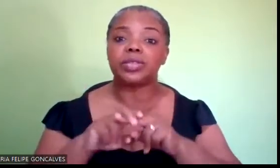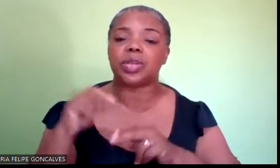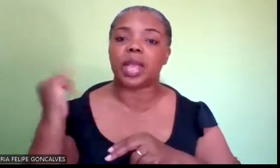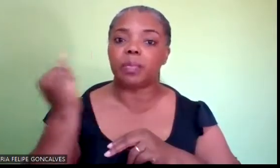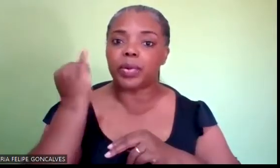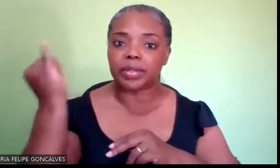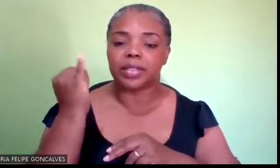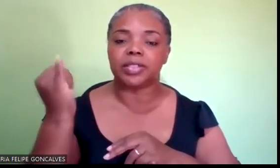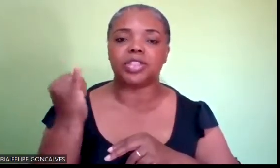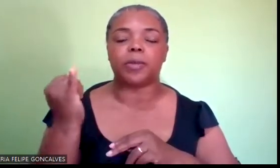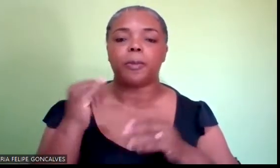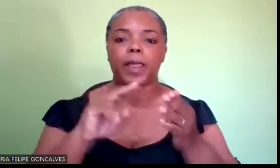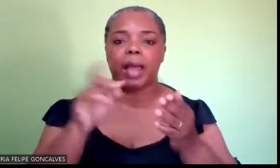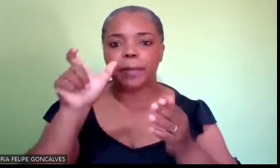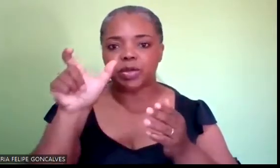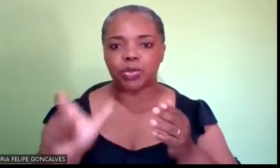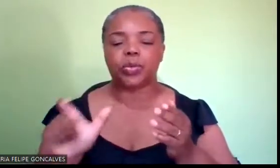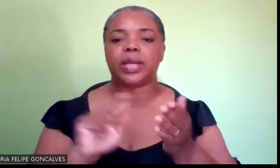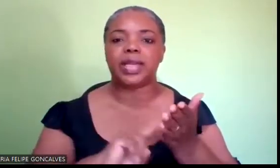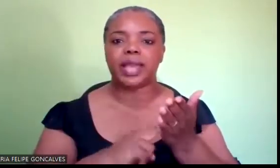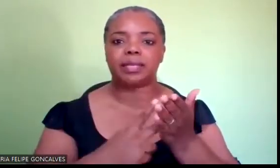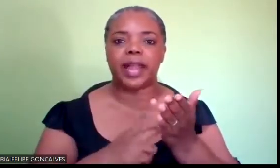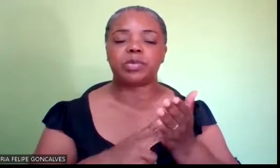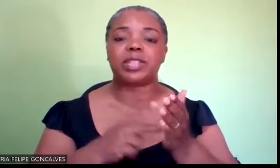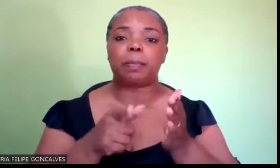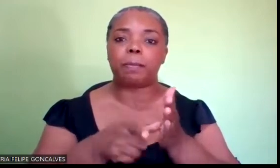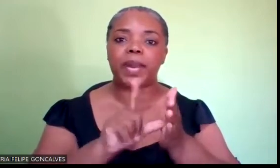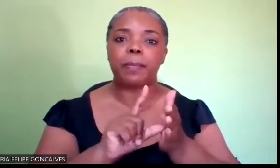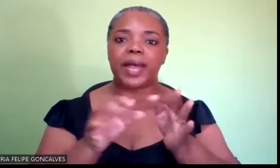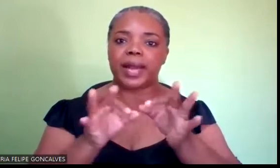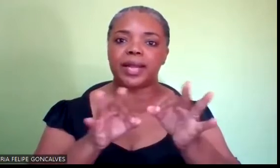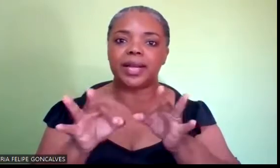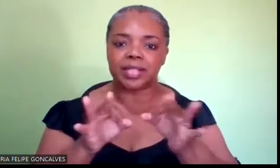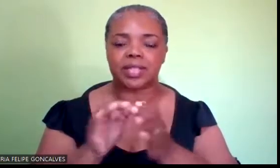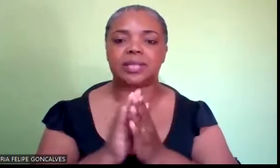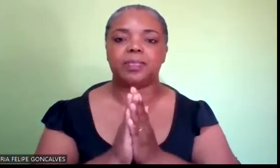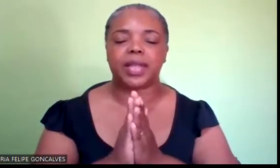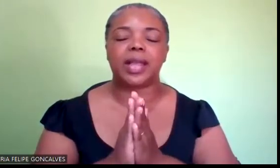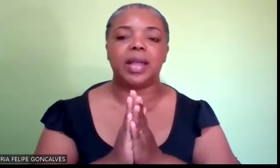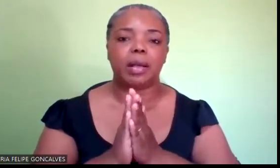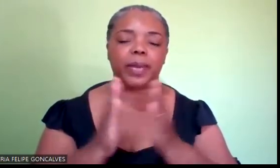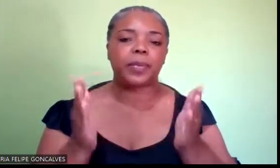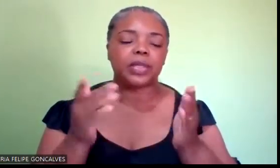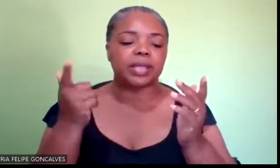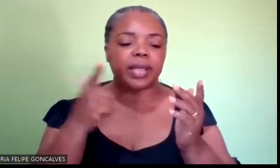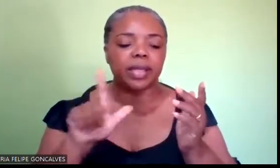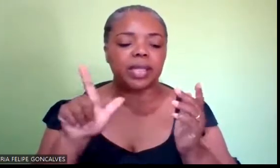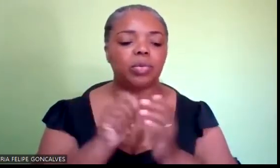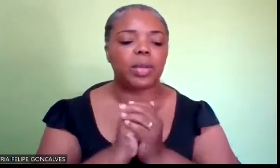que é importante a pessoa que é intérprete se preparar antes, tá? Para poder ter aí